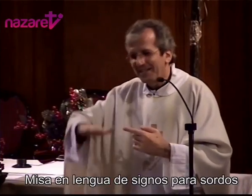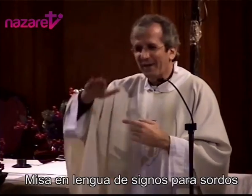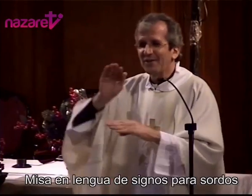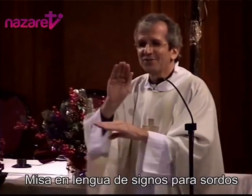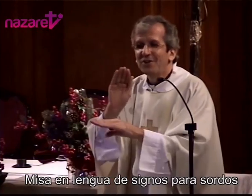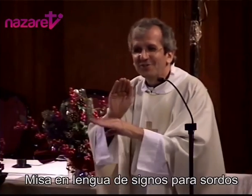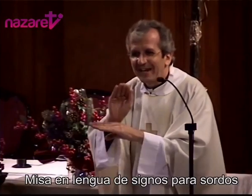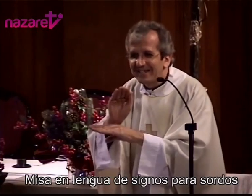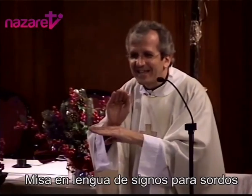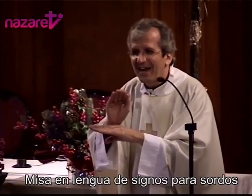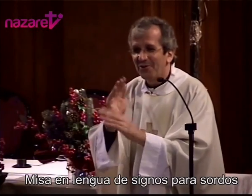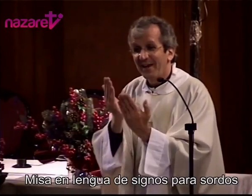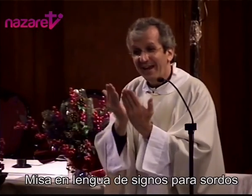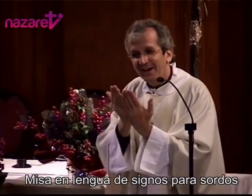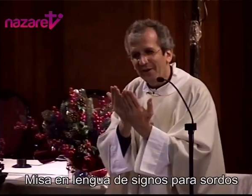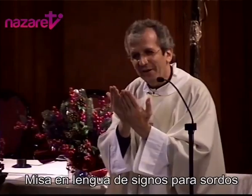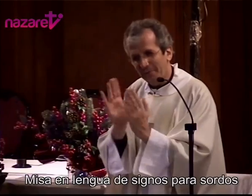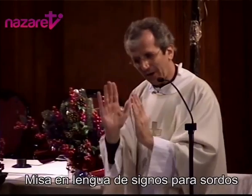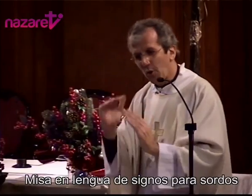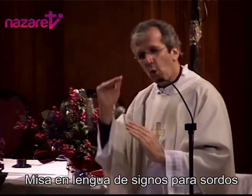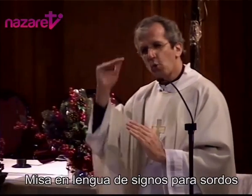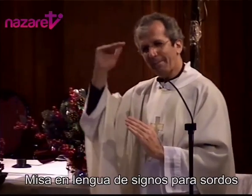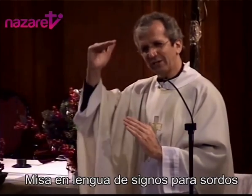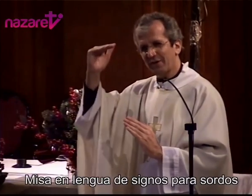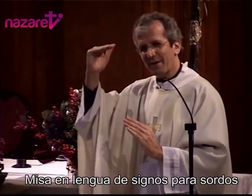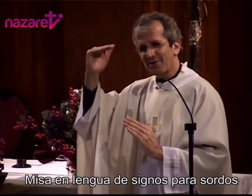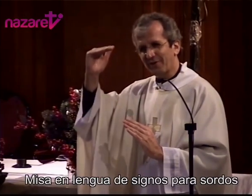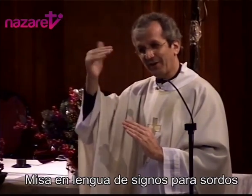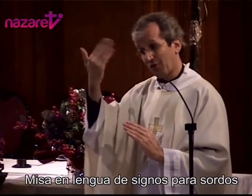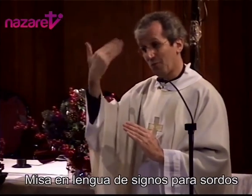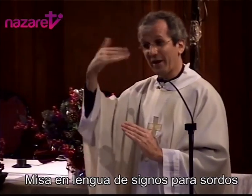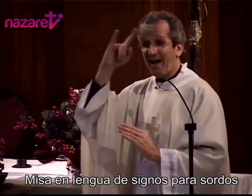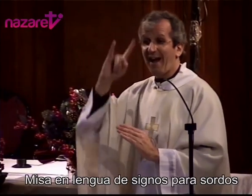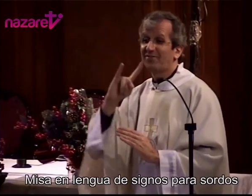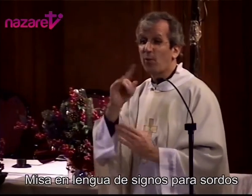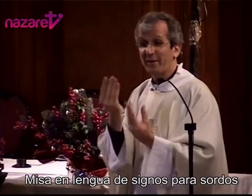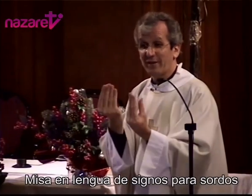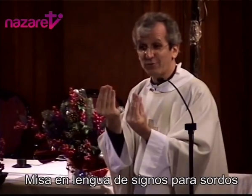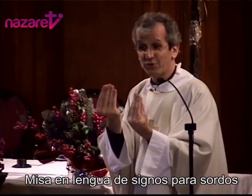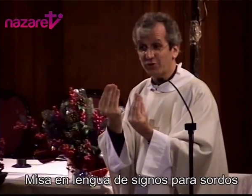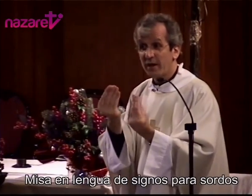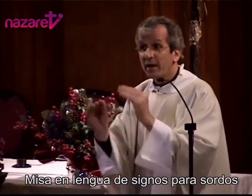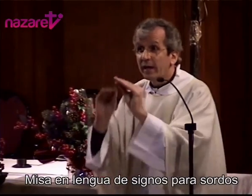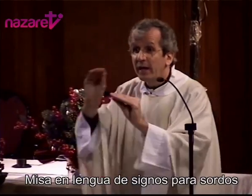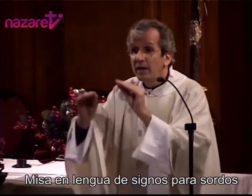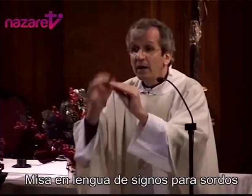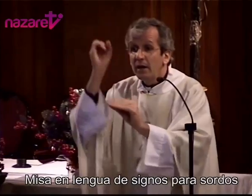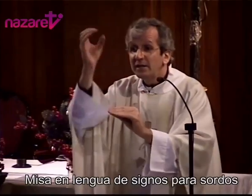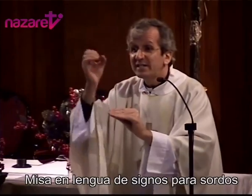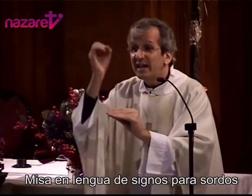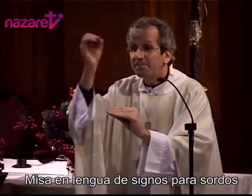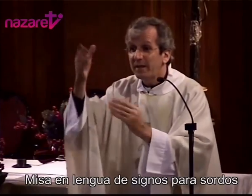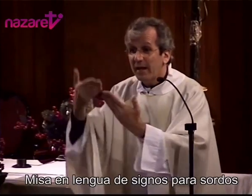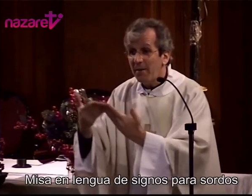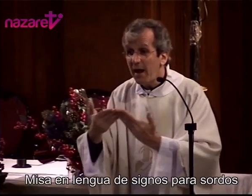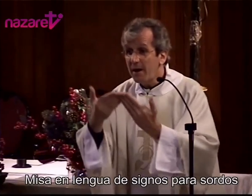y desde pequeños nos han enseñado en el colegio. Pero claro, una persona mayor, como era antiguamente muchos, que